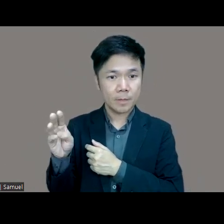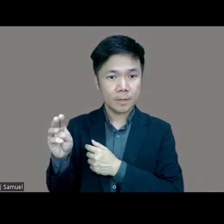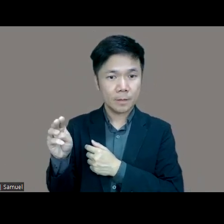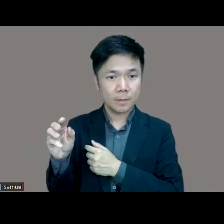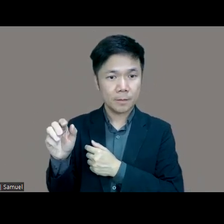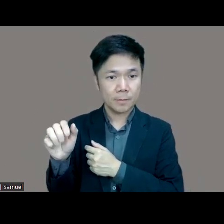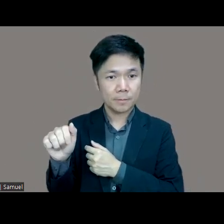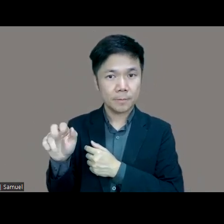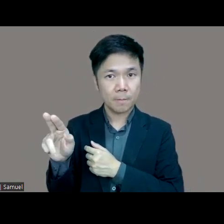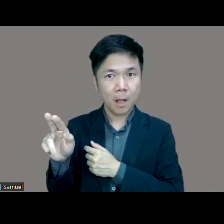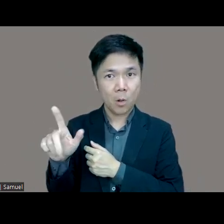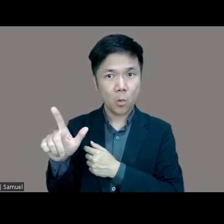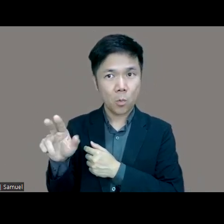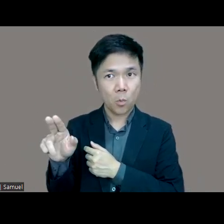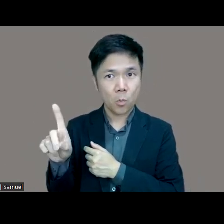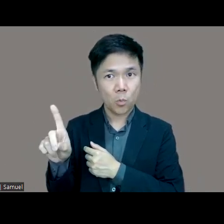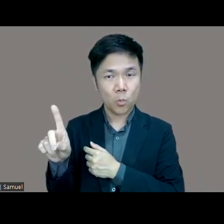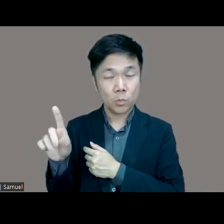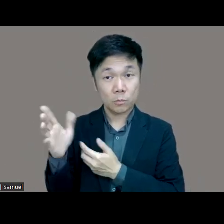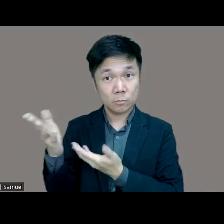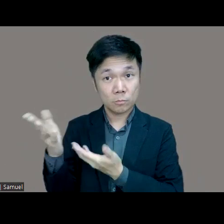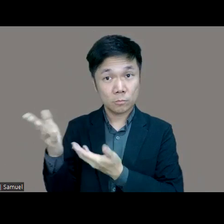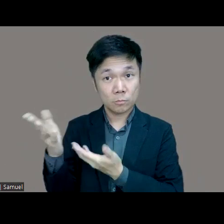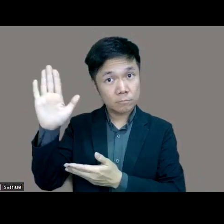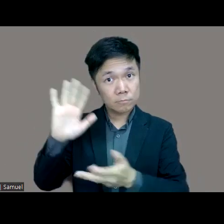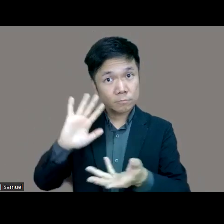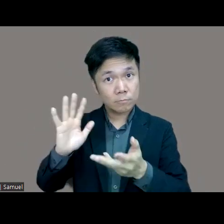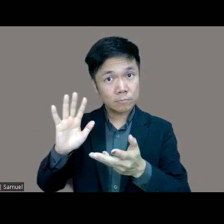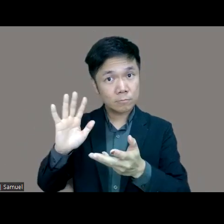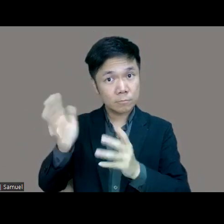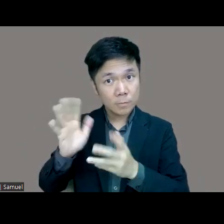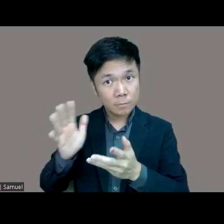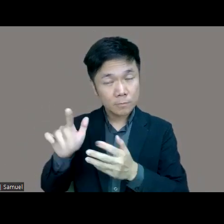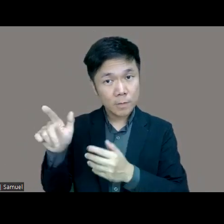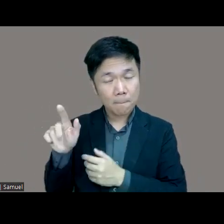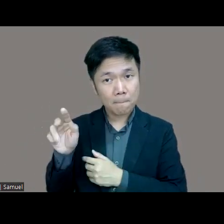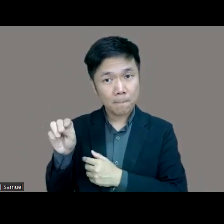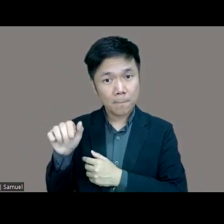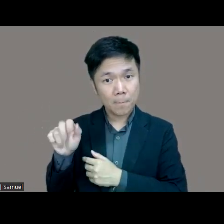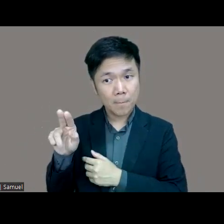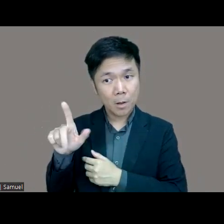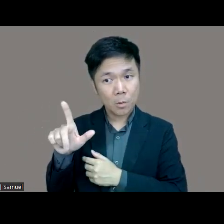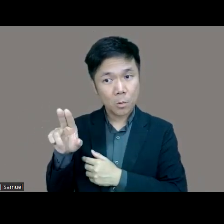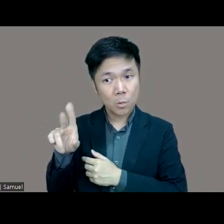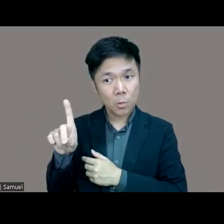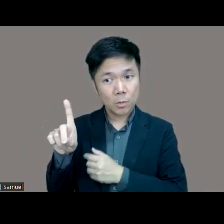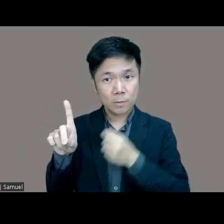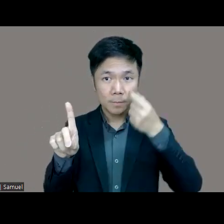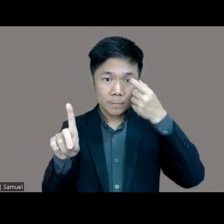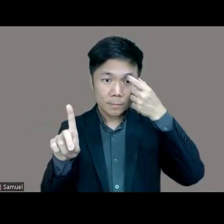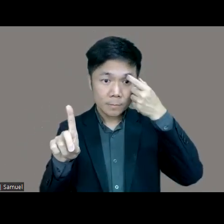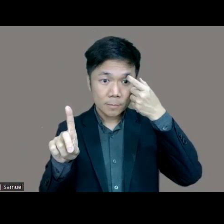like to share? est-ce que vous voudriez partager avec nous? I gave you